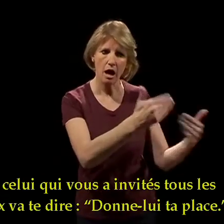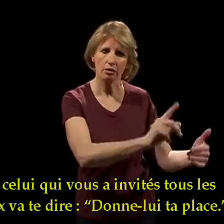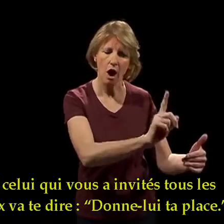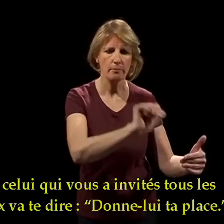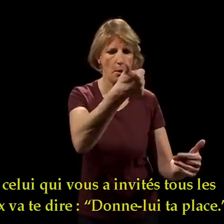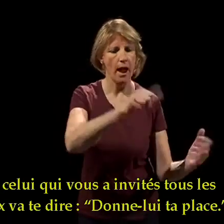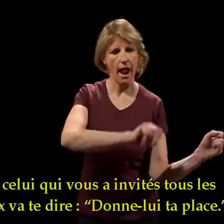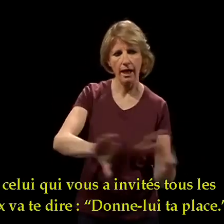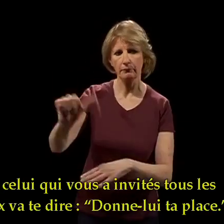place.